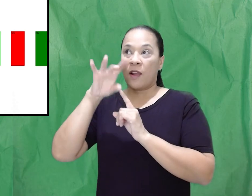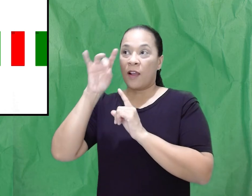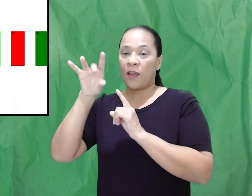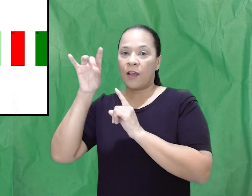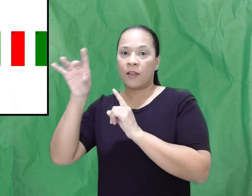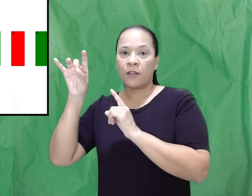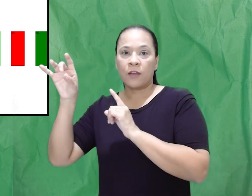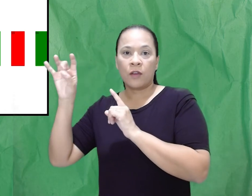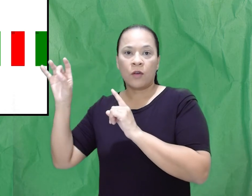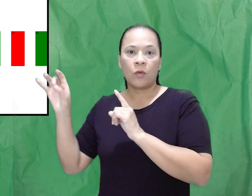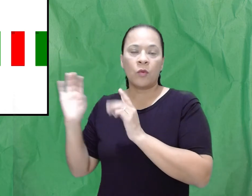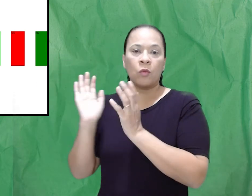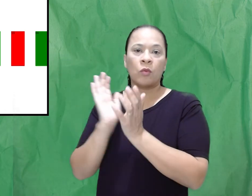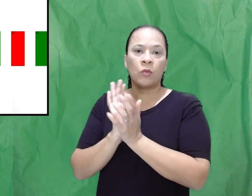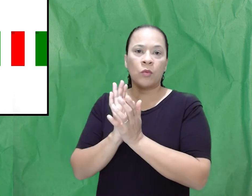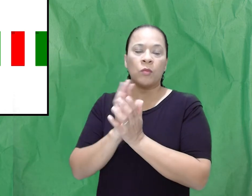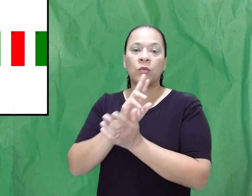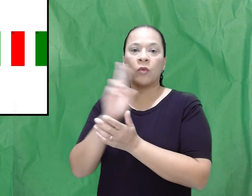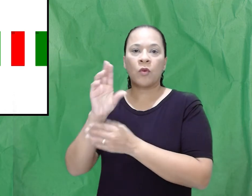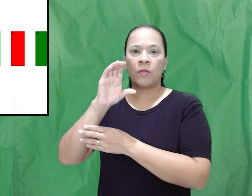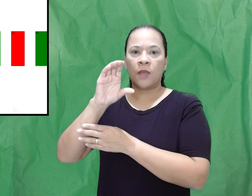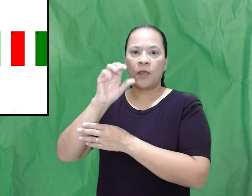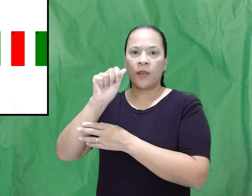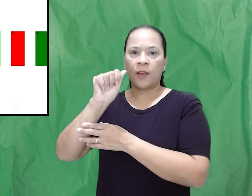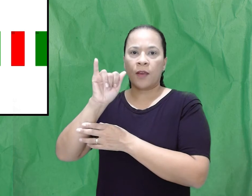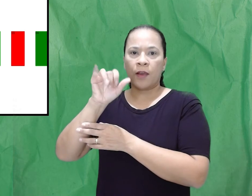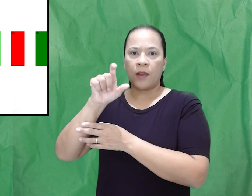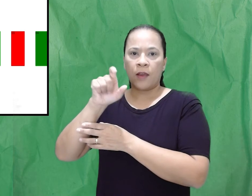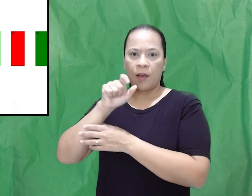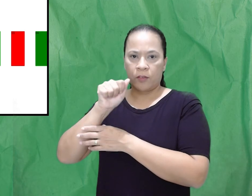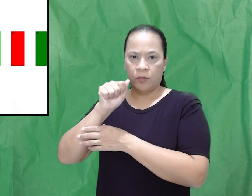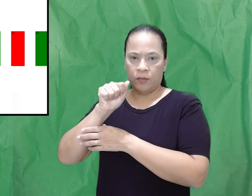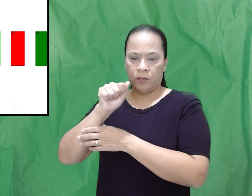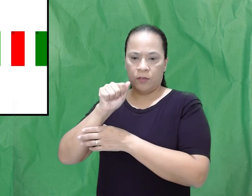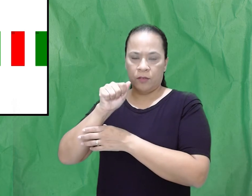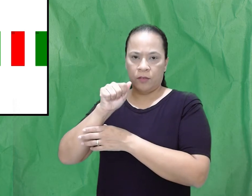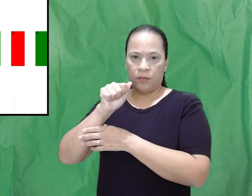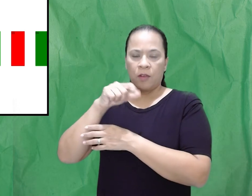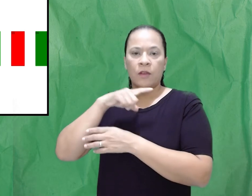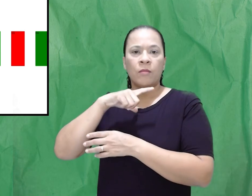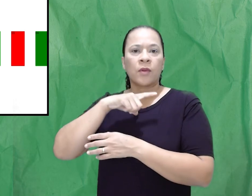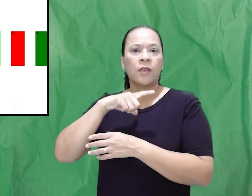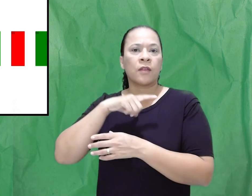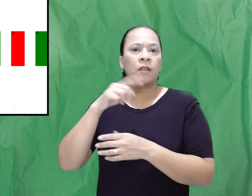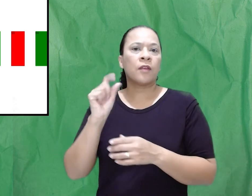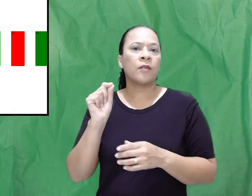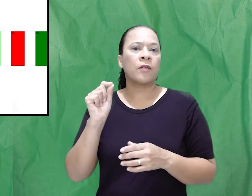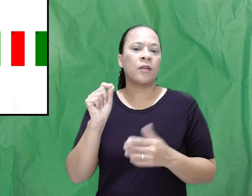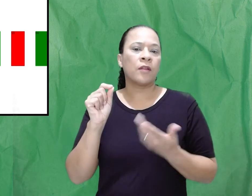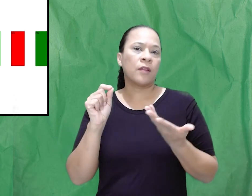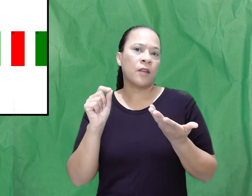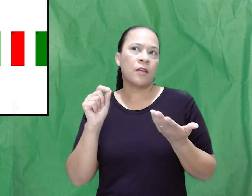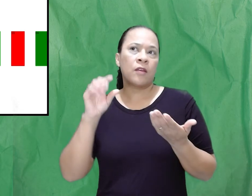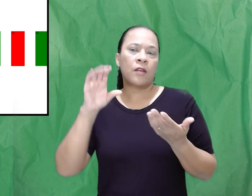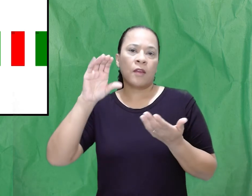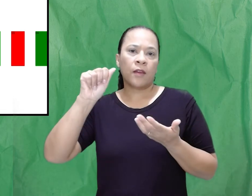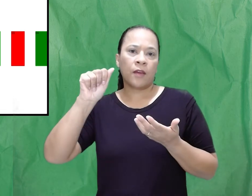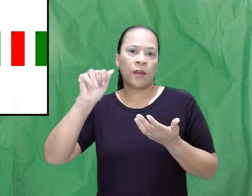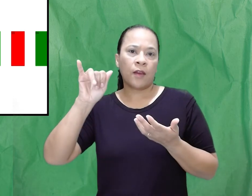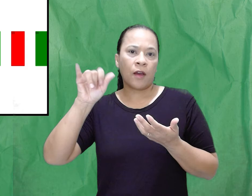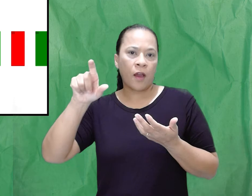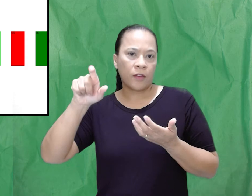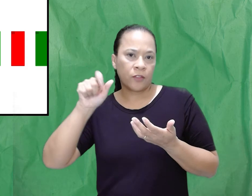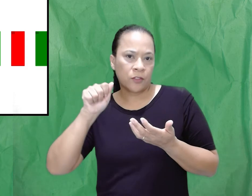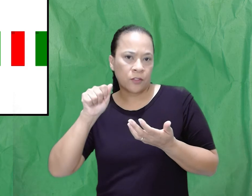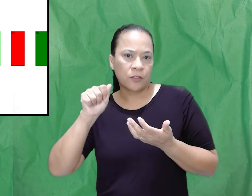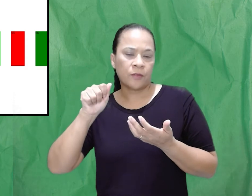uma classe chamada caixa, sendo que eu diferenciei só para caixa e coloquei para entre um e